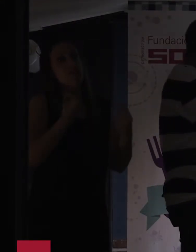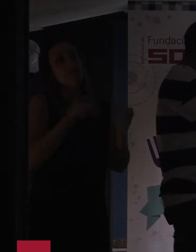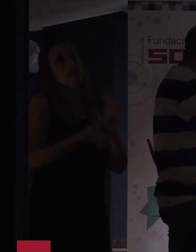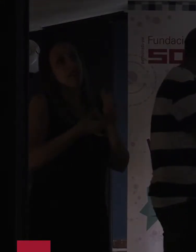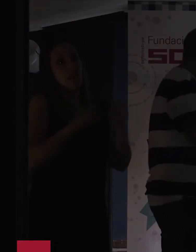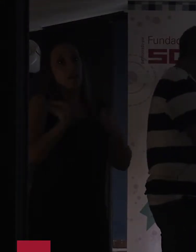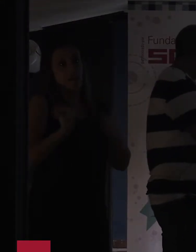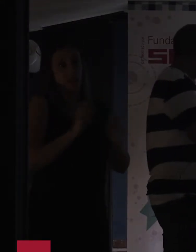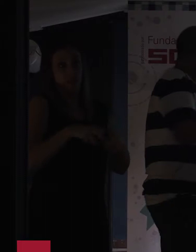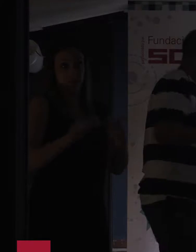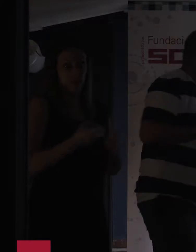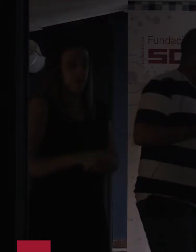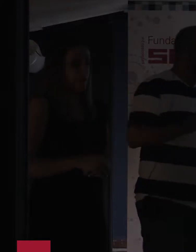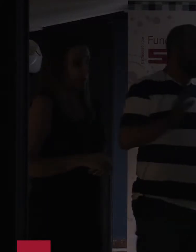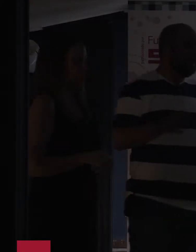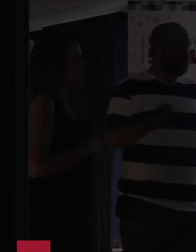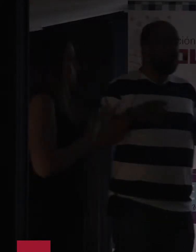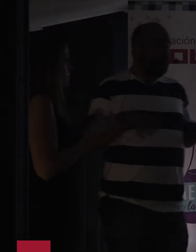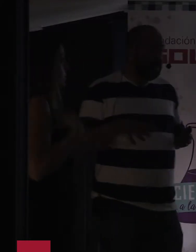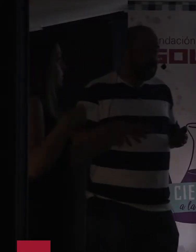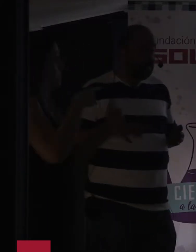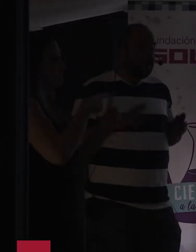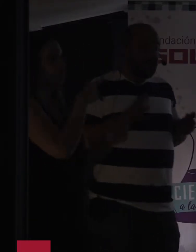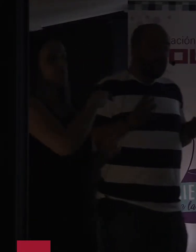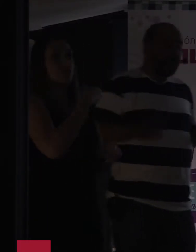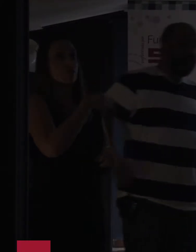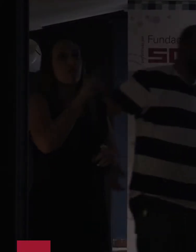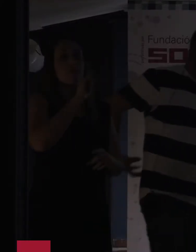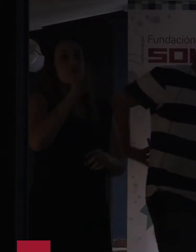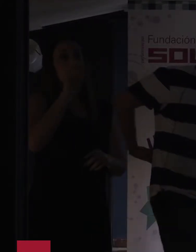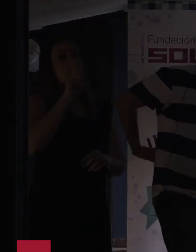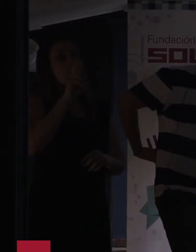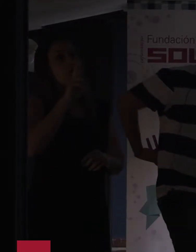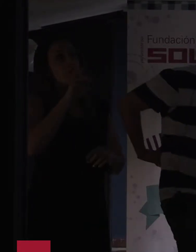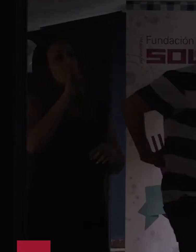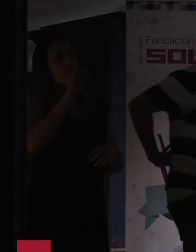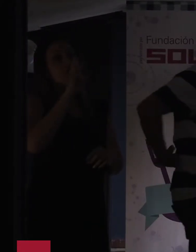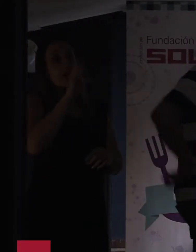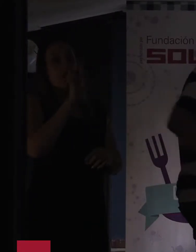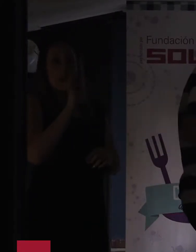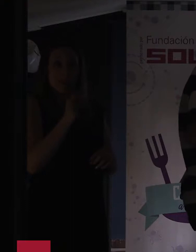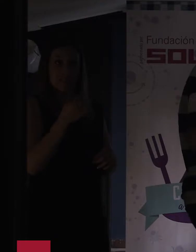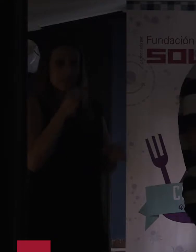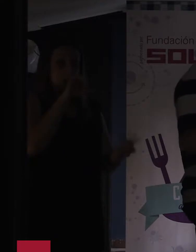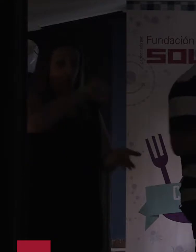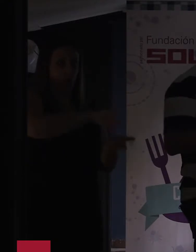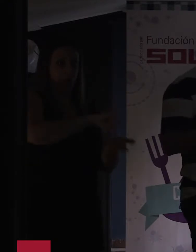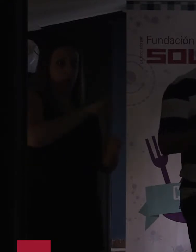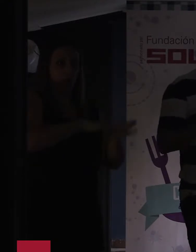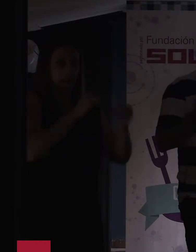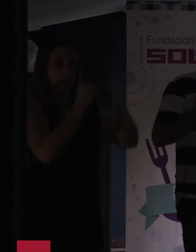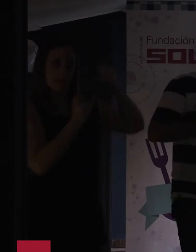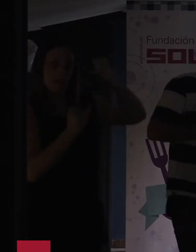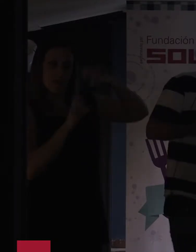Así que nuestra visión es esta de aquí, es hacer un bypass local, algo que podamos poner en la médula, ¿de acuerdo? Que recupere